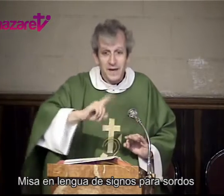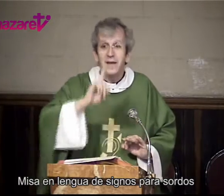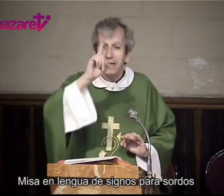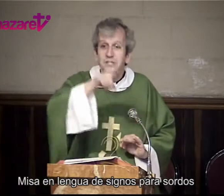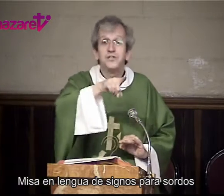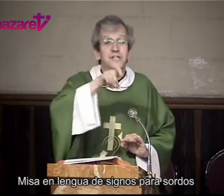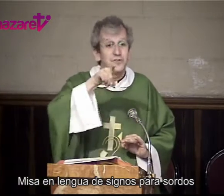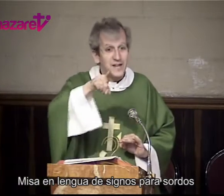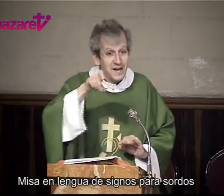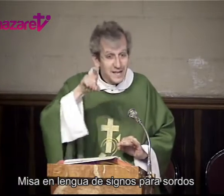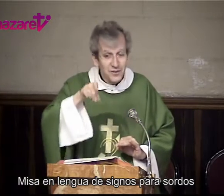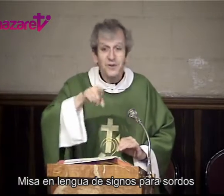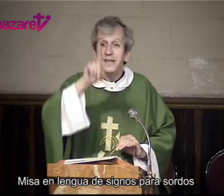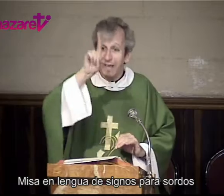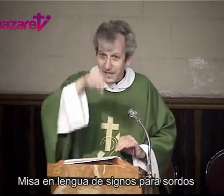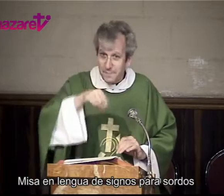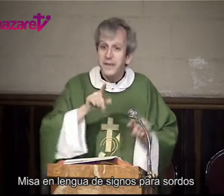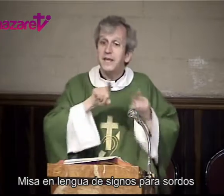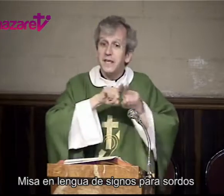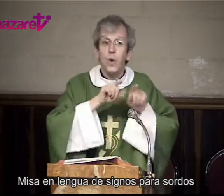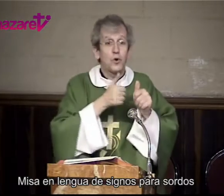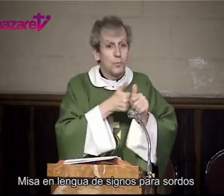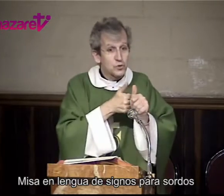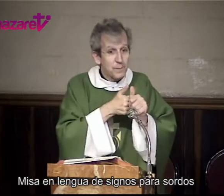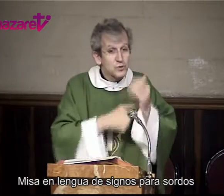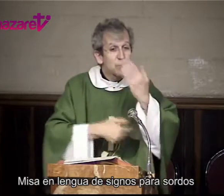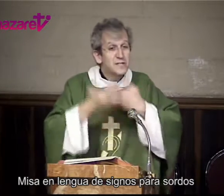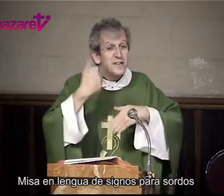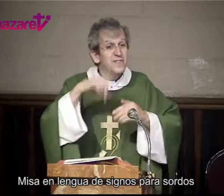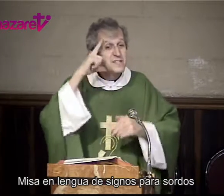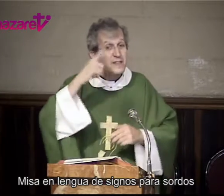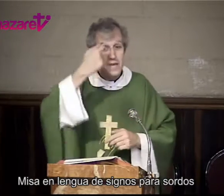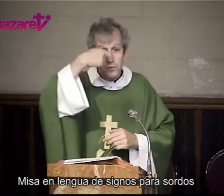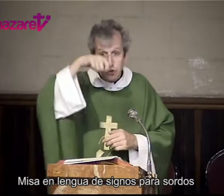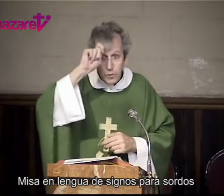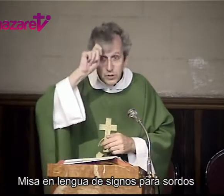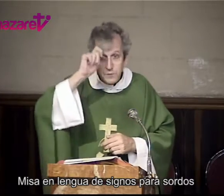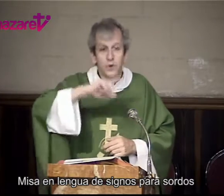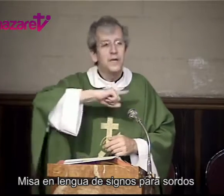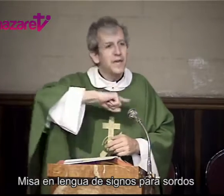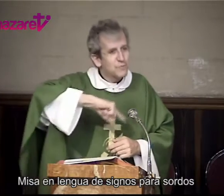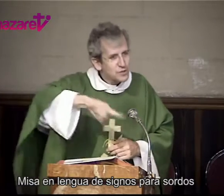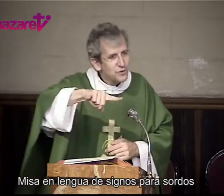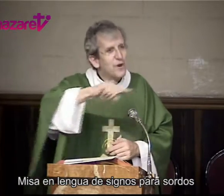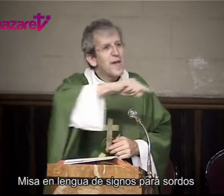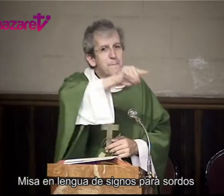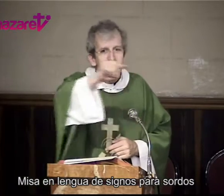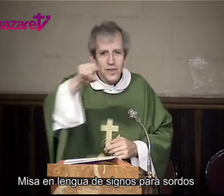es Dios que nos ha elegido y que también, igual como los apóstoles, desde el día de nuestro bautismo hemos sido enviados